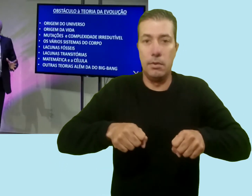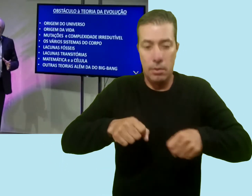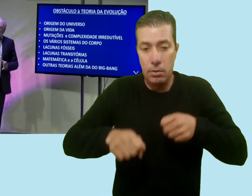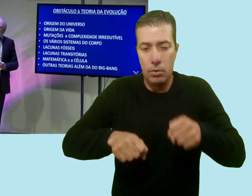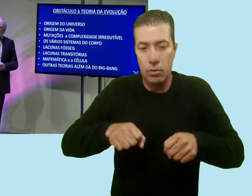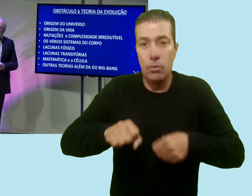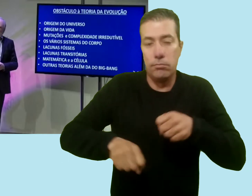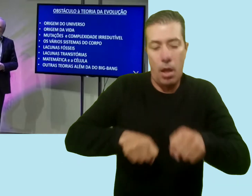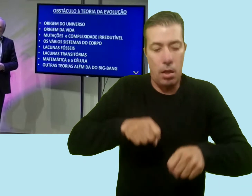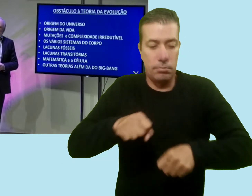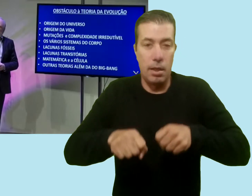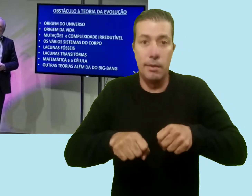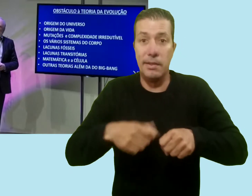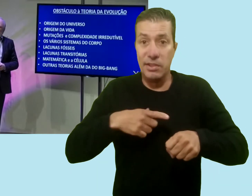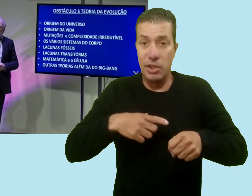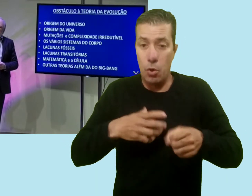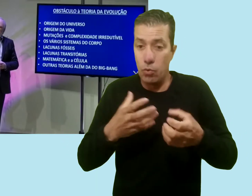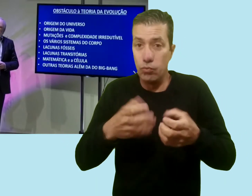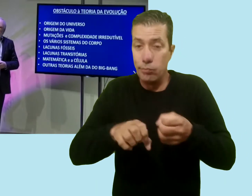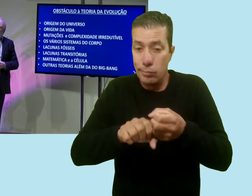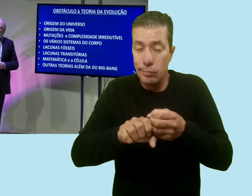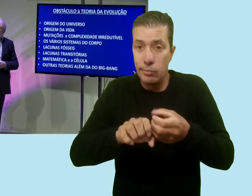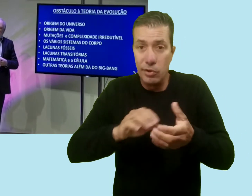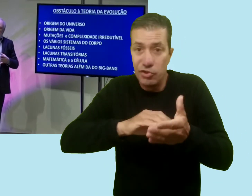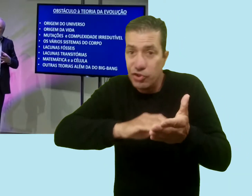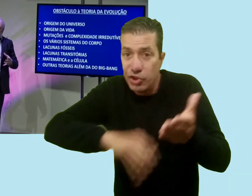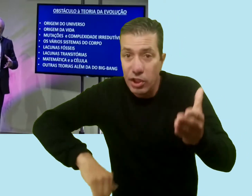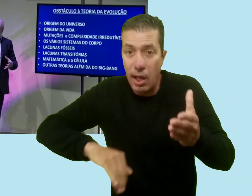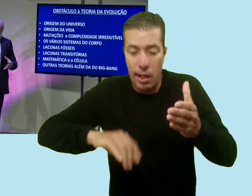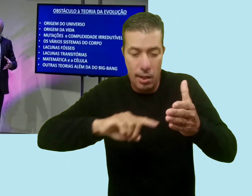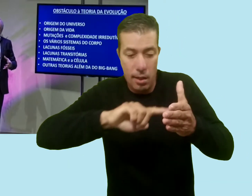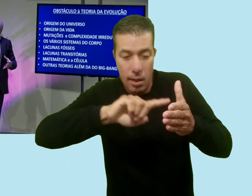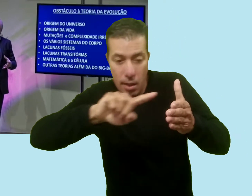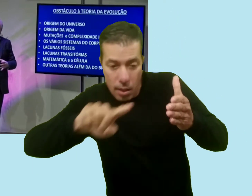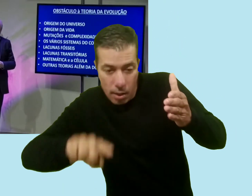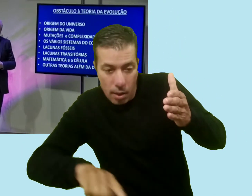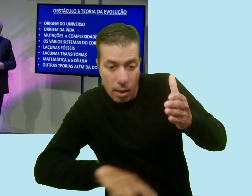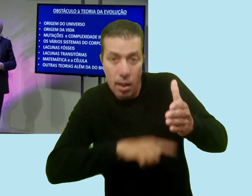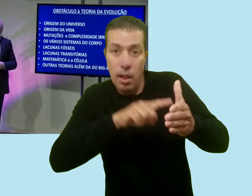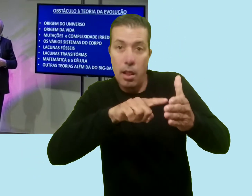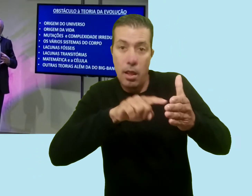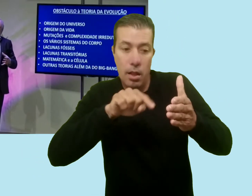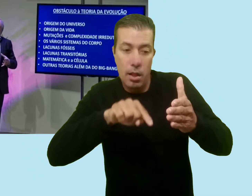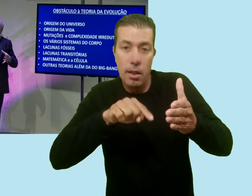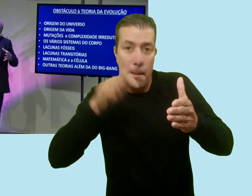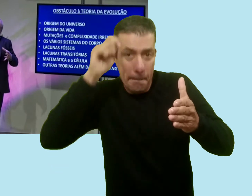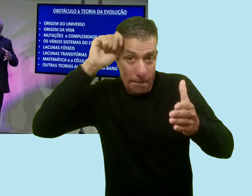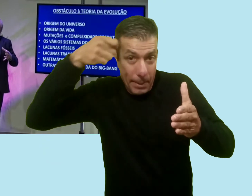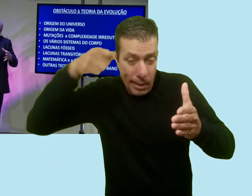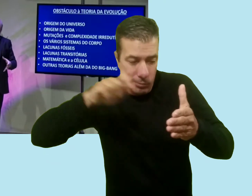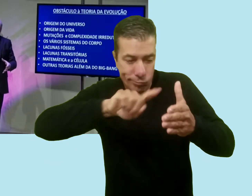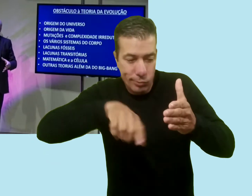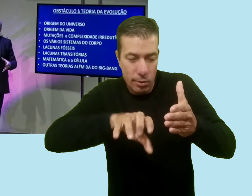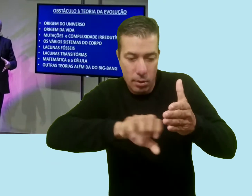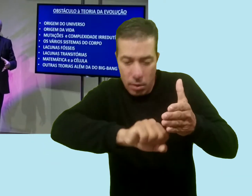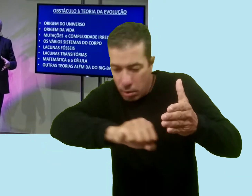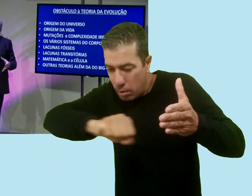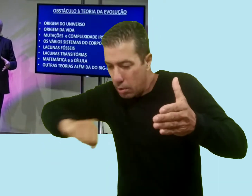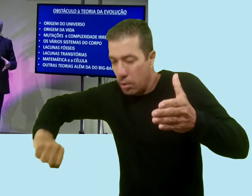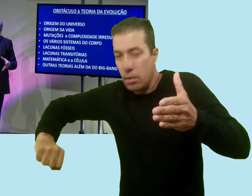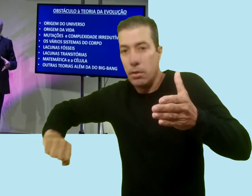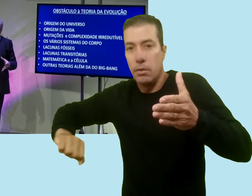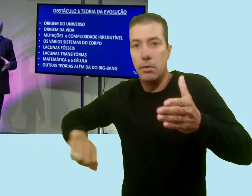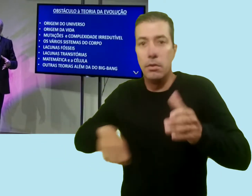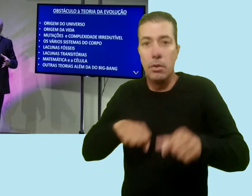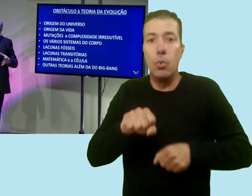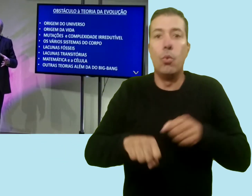como é que as coisas eram simples e viraram complexas, se ela tem que ser complexa, completa?